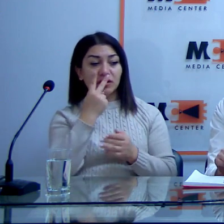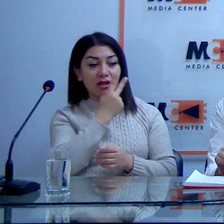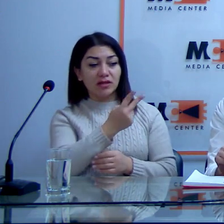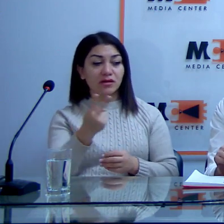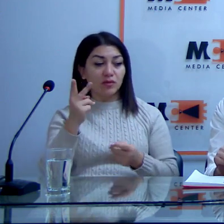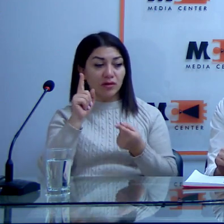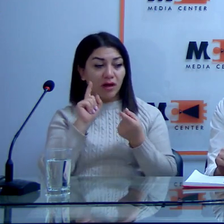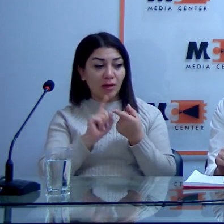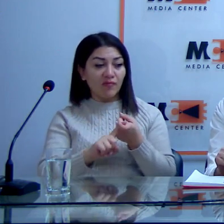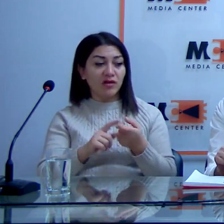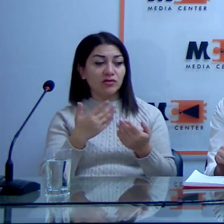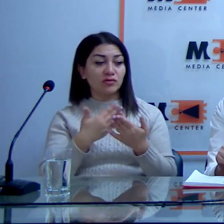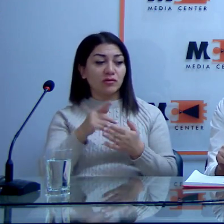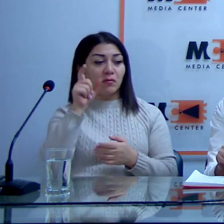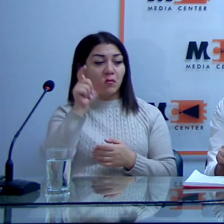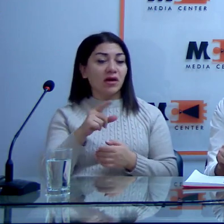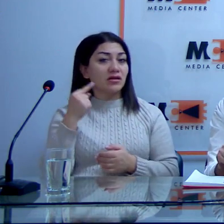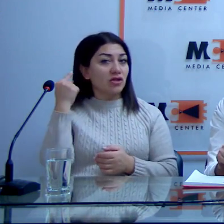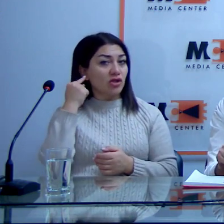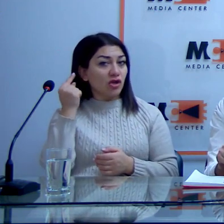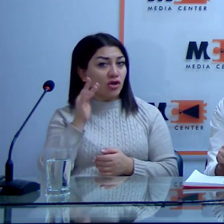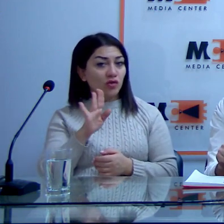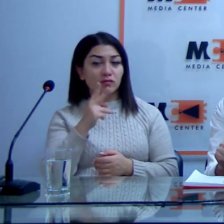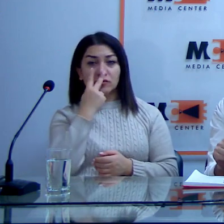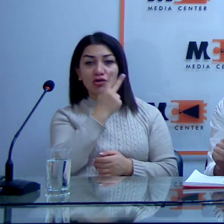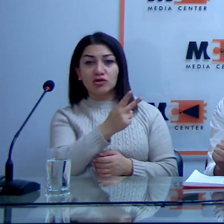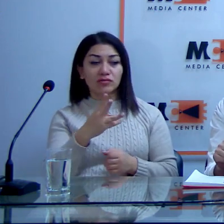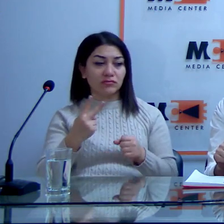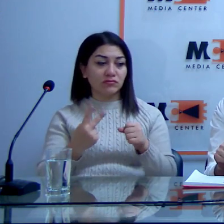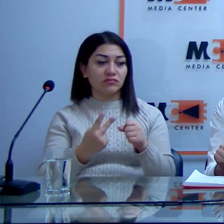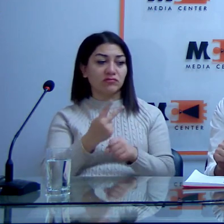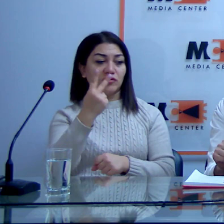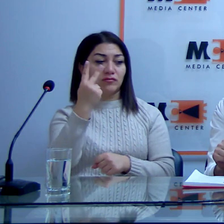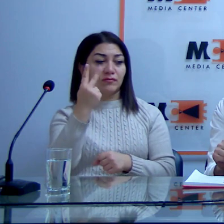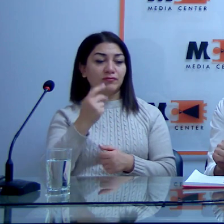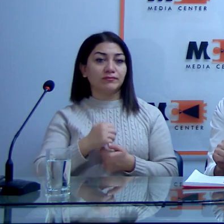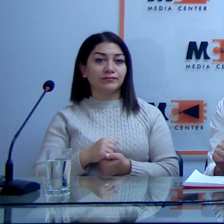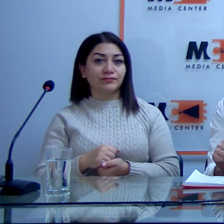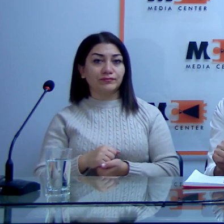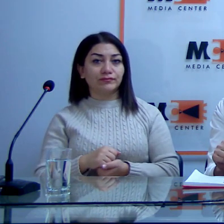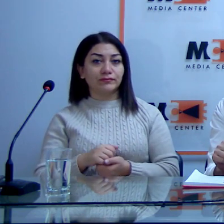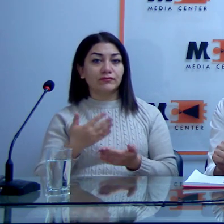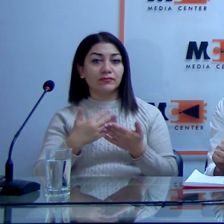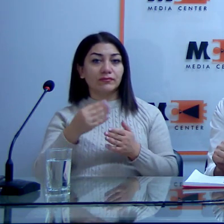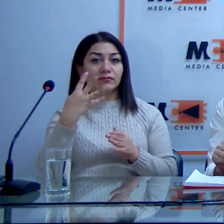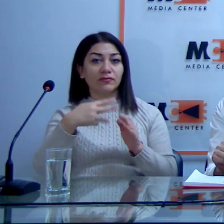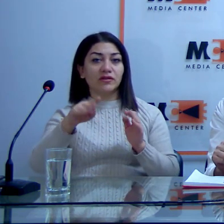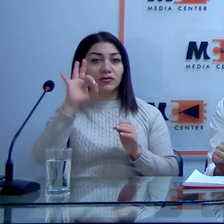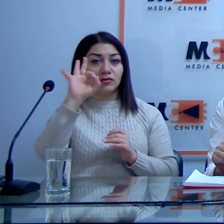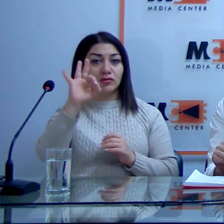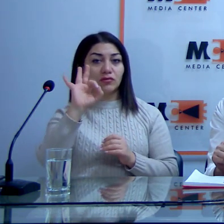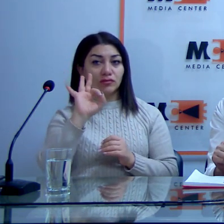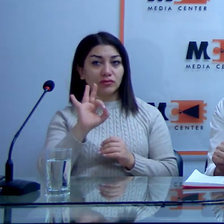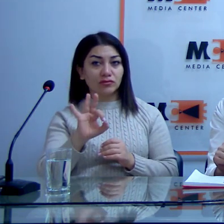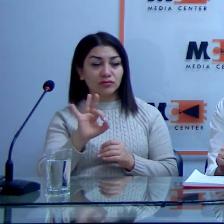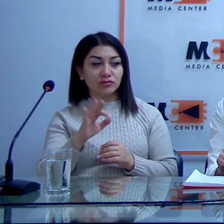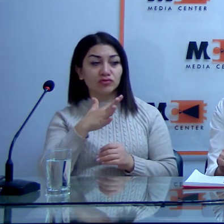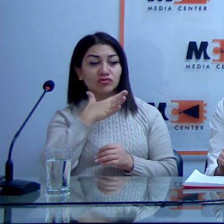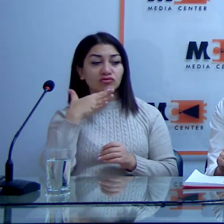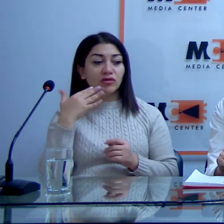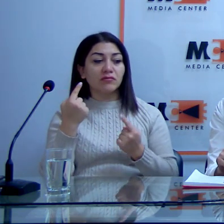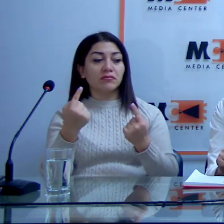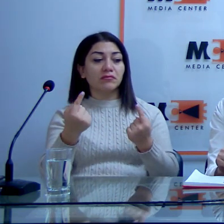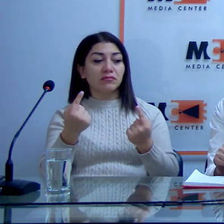կապված, այսինքն պատկերացրեք, որ անձը և լսողության խնդիր ունի, և տեսողության խնդիր ունի, և շուրջ 40%-ը շատ